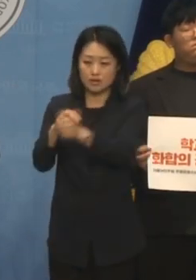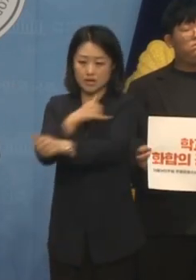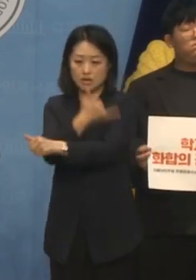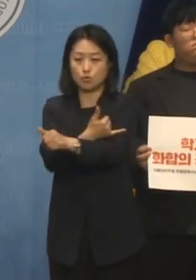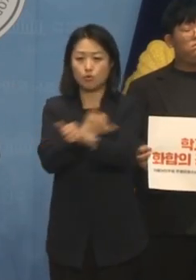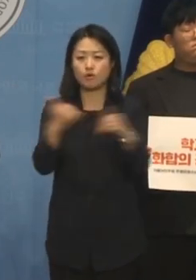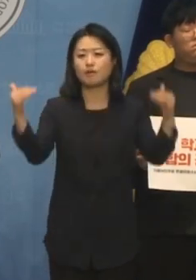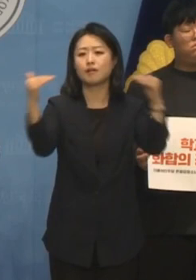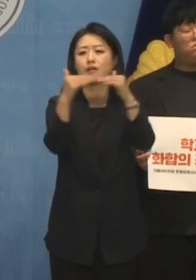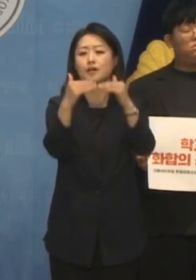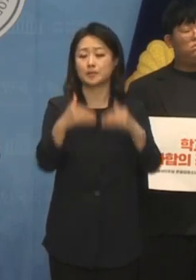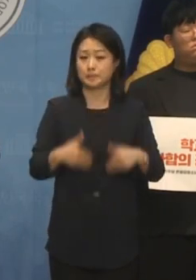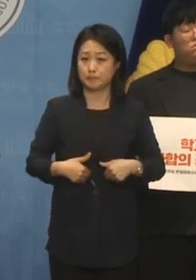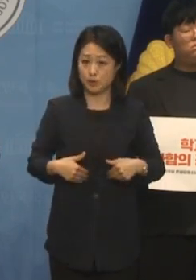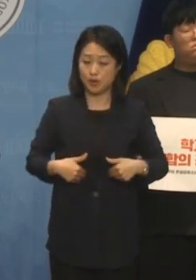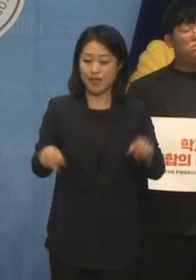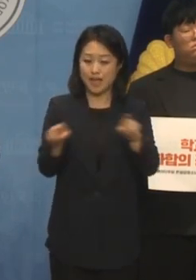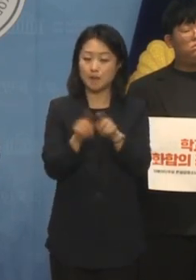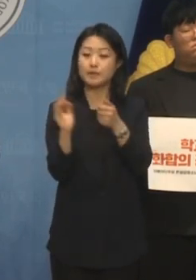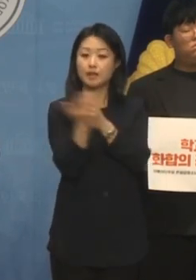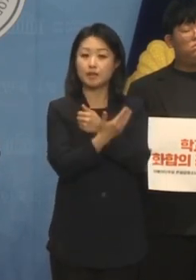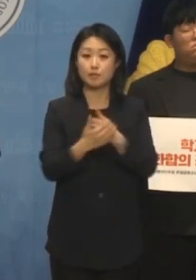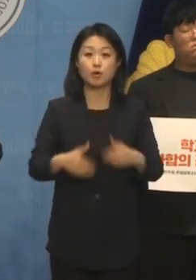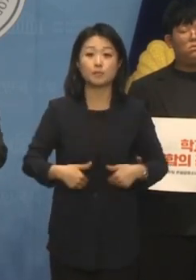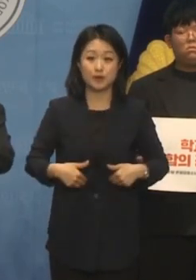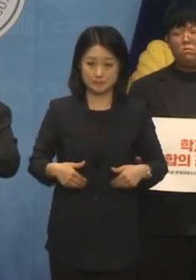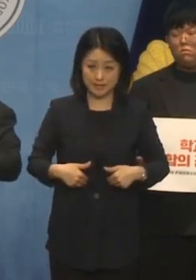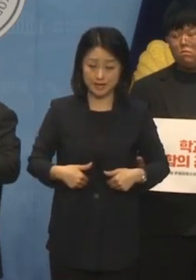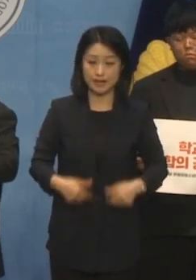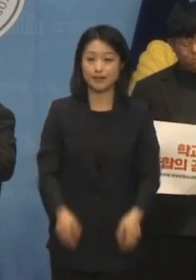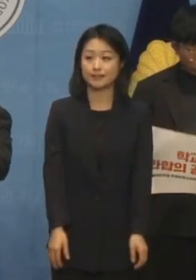것입니다. 함께 지켜나가야 합니다.